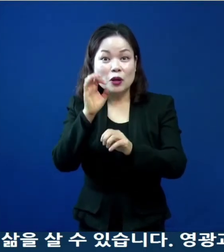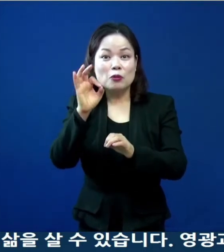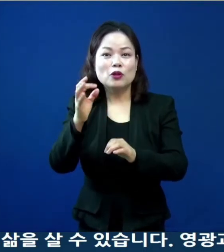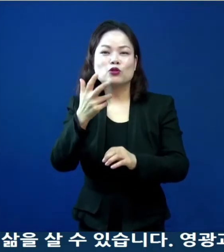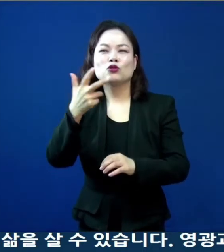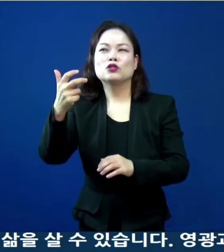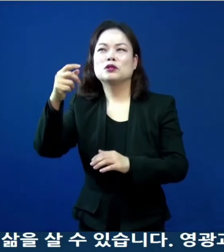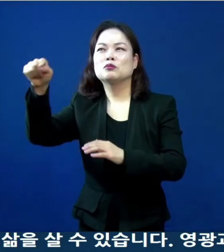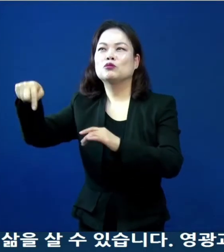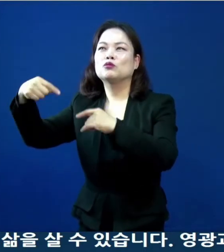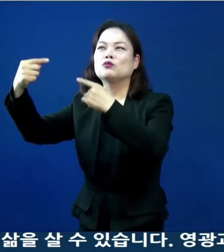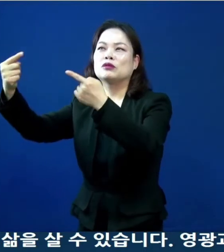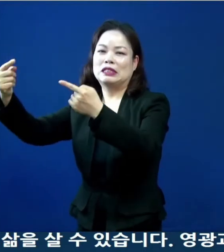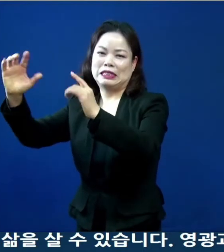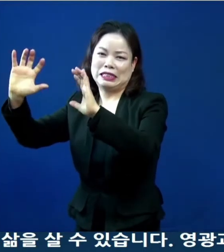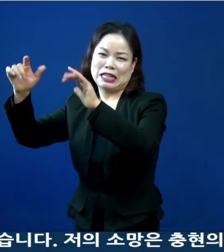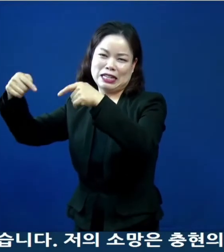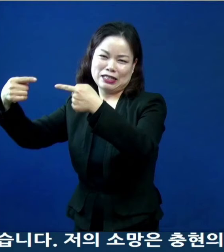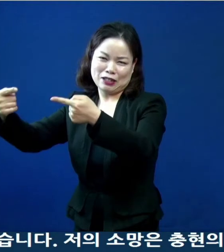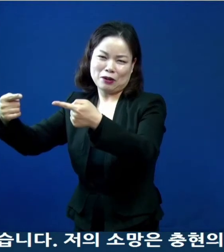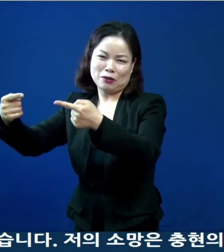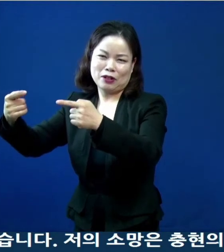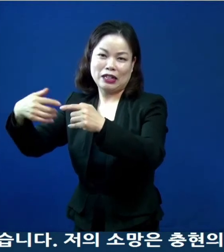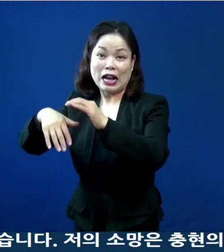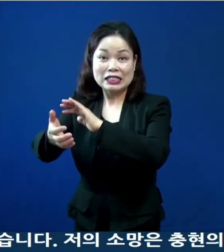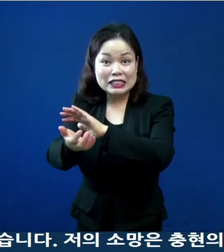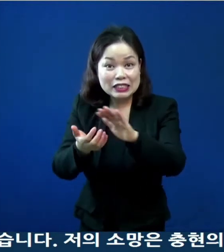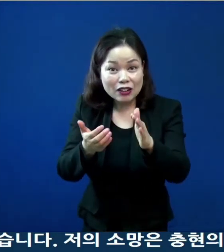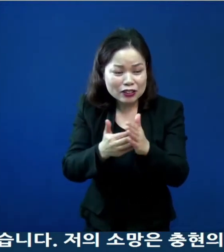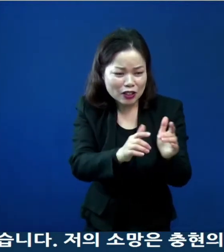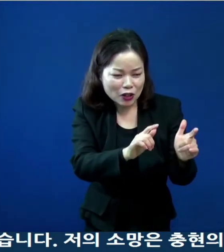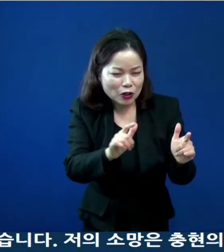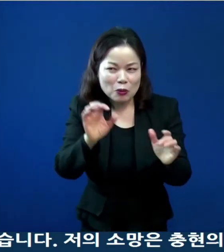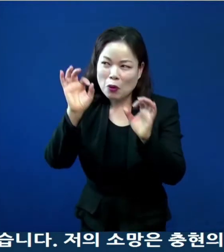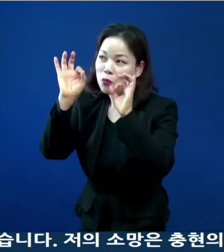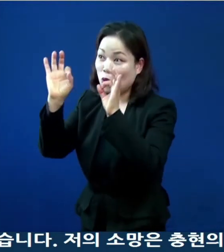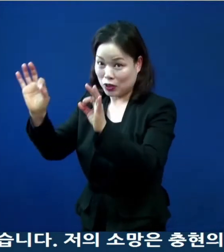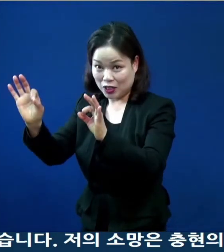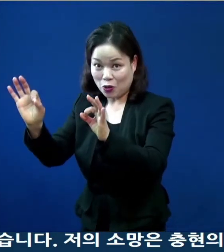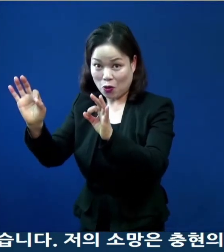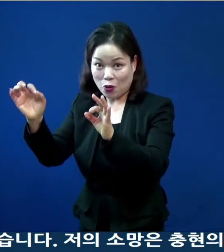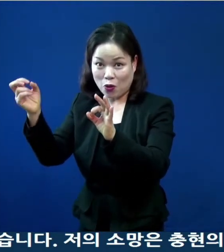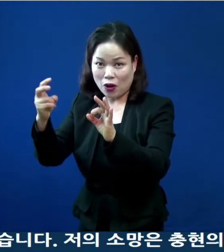거냐면 주님 품에 가면 반드시 볼 겁니다. 가시기 전까지 여러 번 보시고